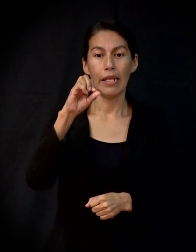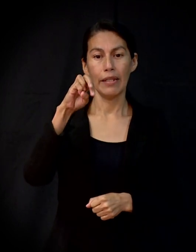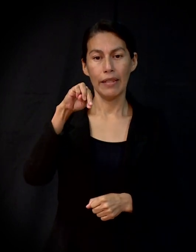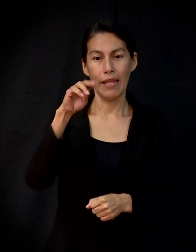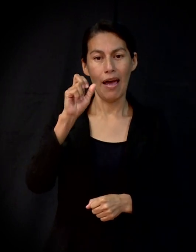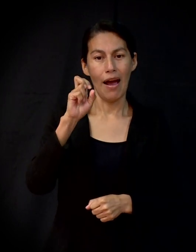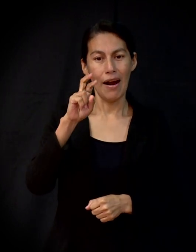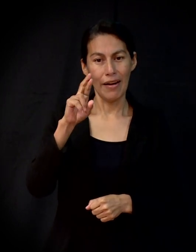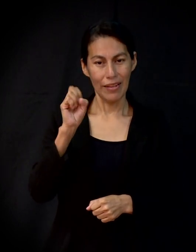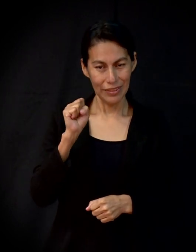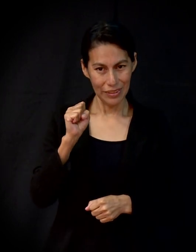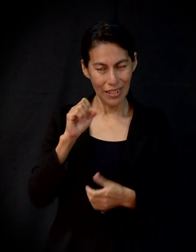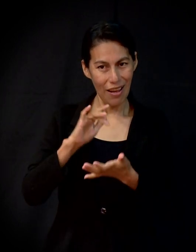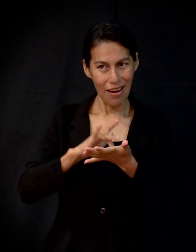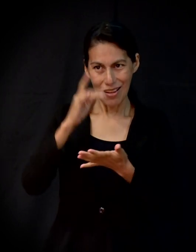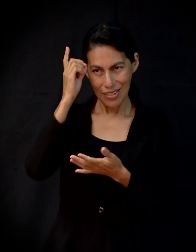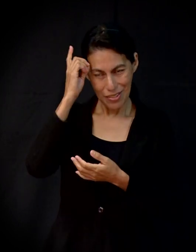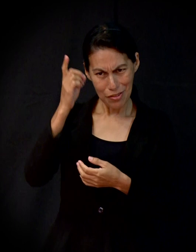Dios.